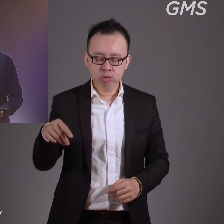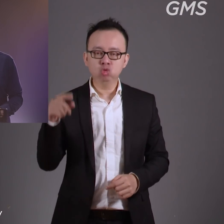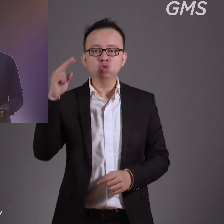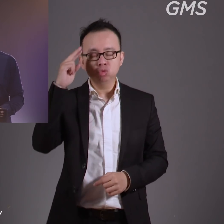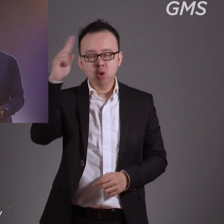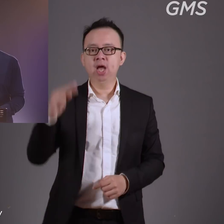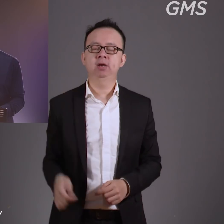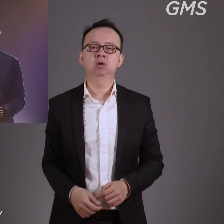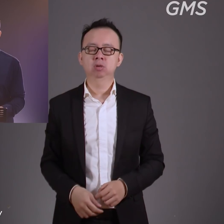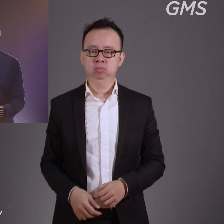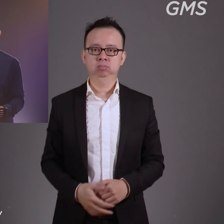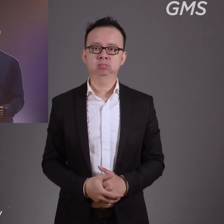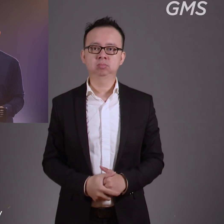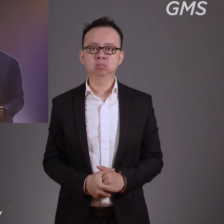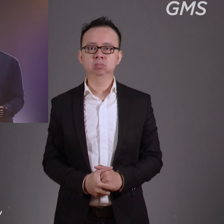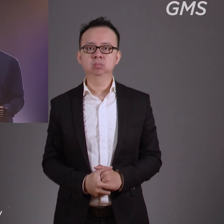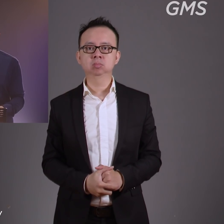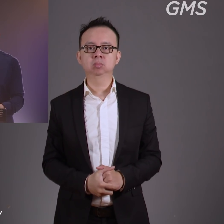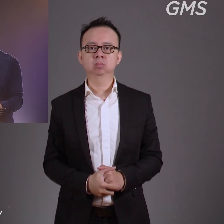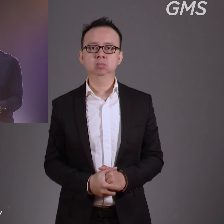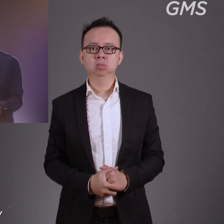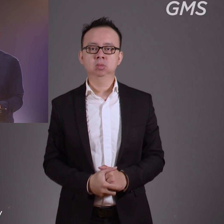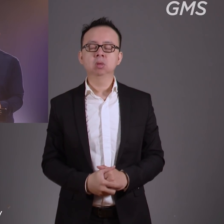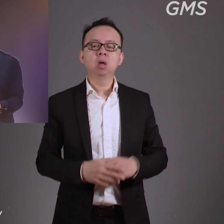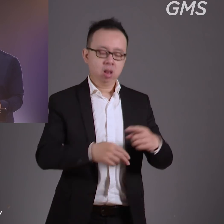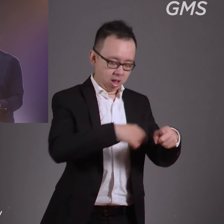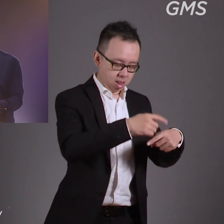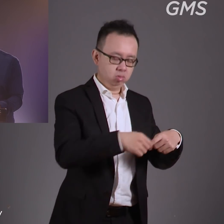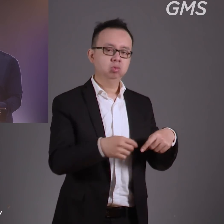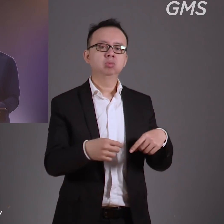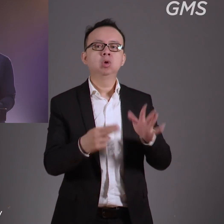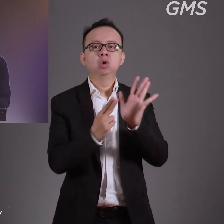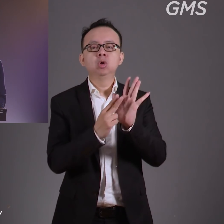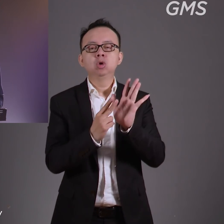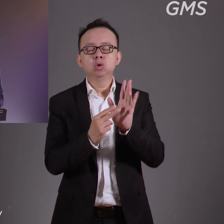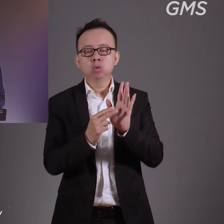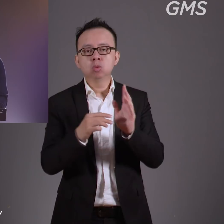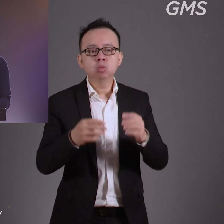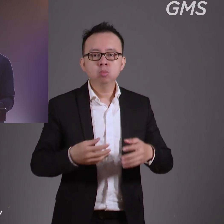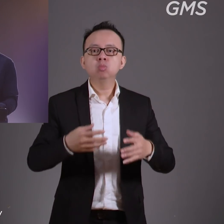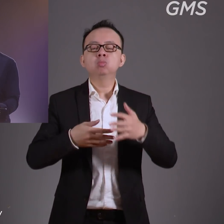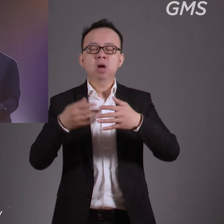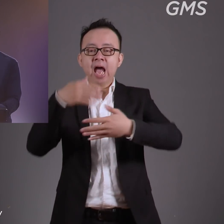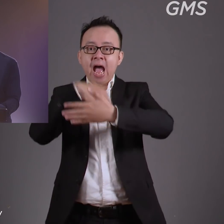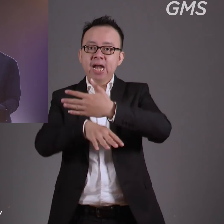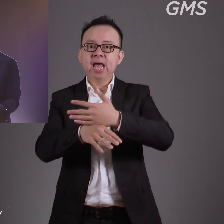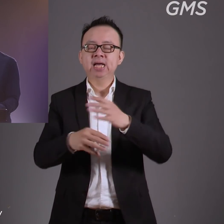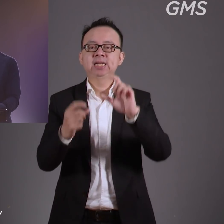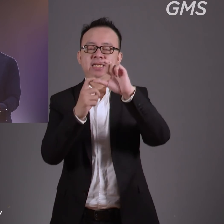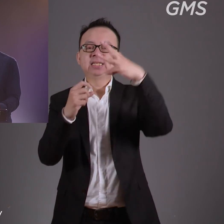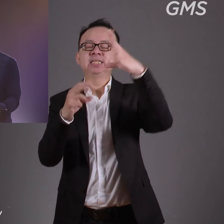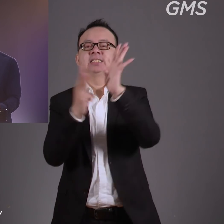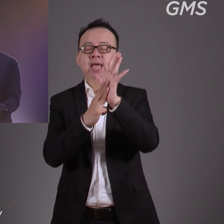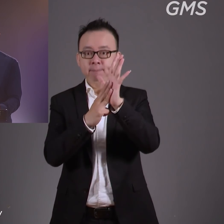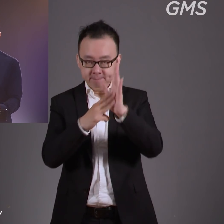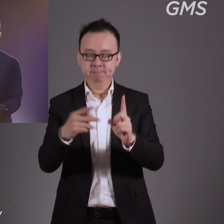Manusia kepunyaan Allah di perjanjian lama. Lalu Nuh, muncullah Sem, Ham, dan Yafet. Mari kita